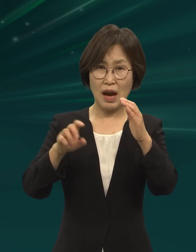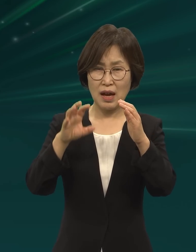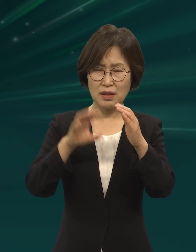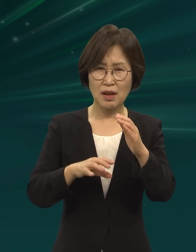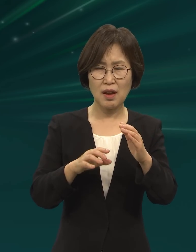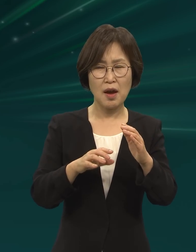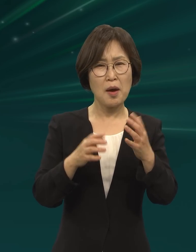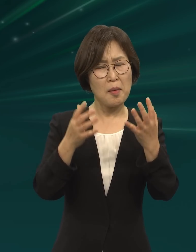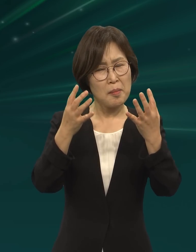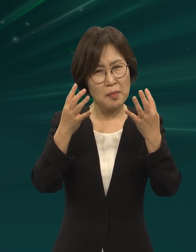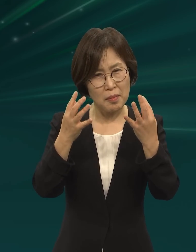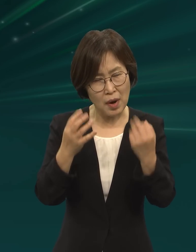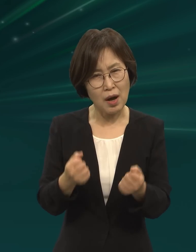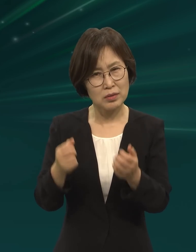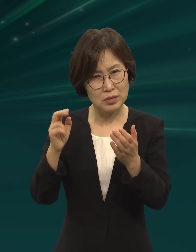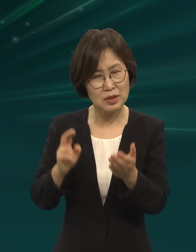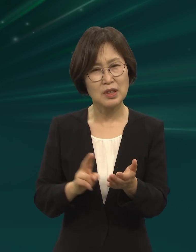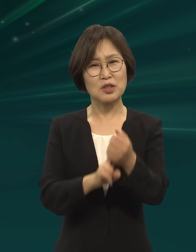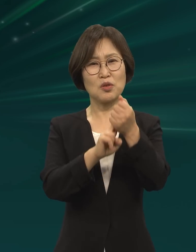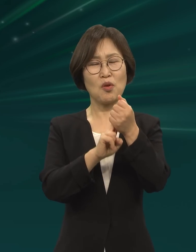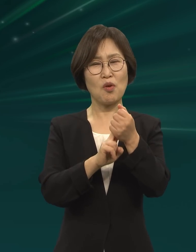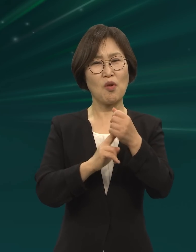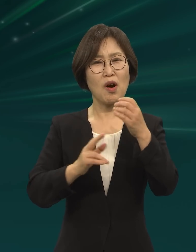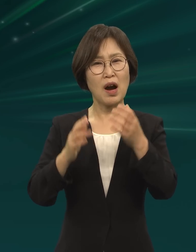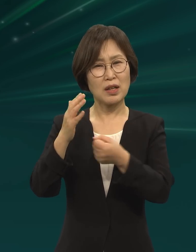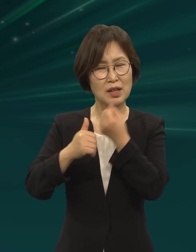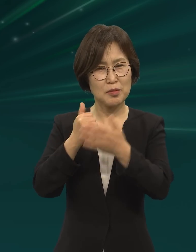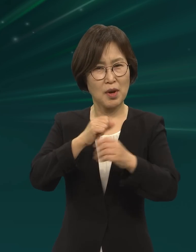솔직히 개척했는데 교회를